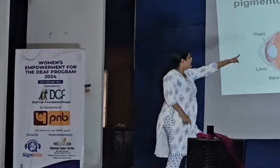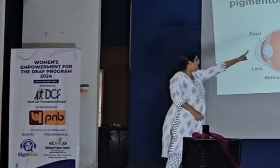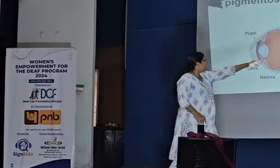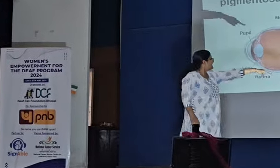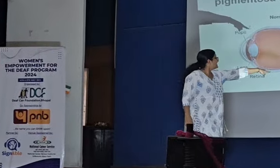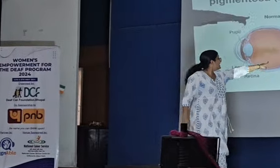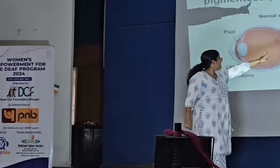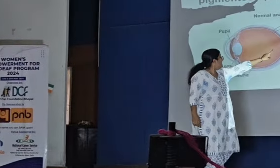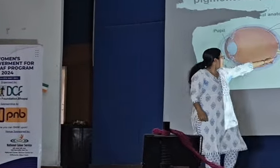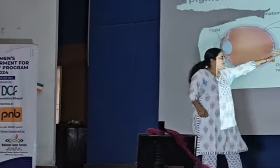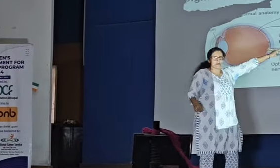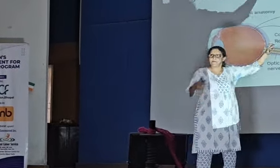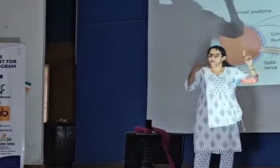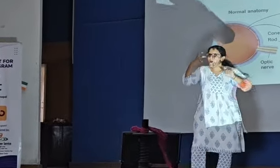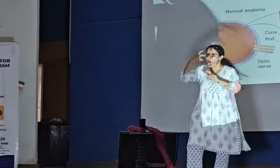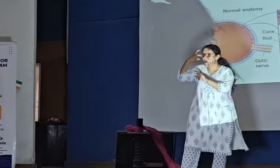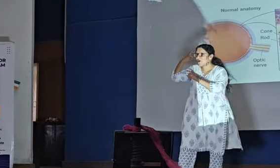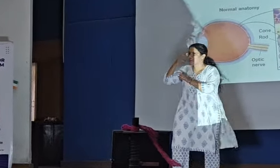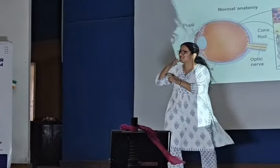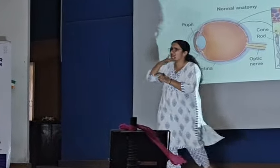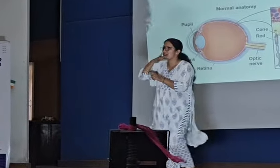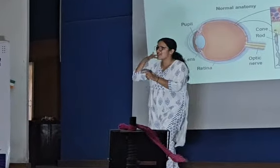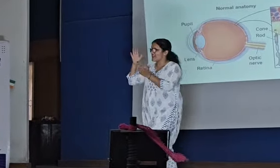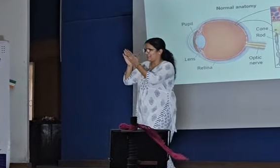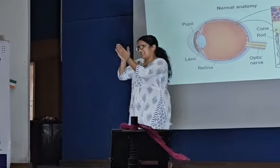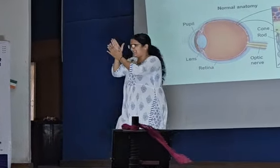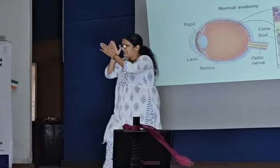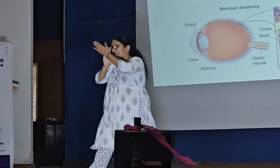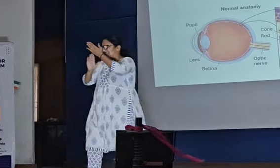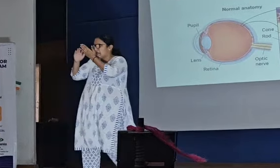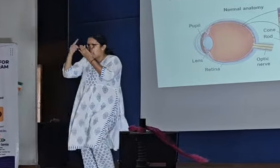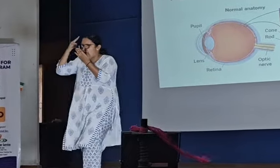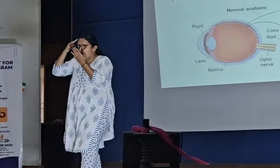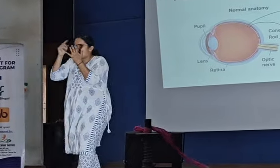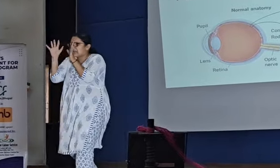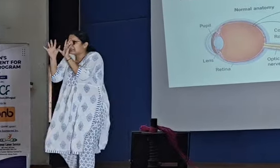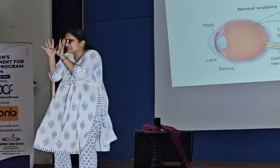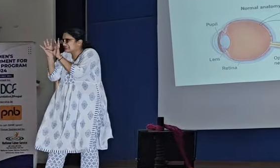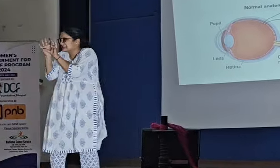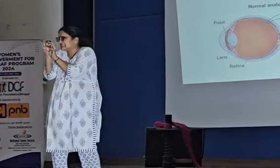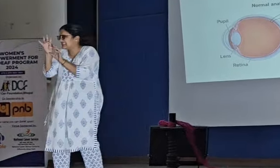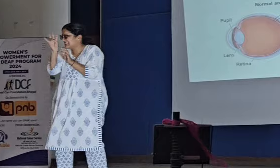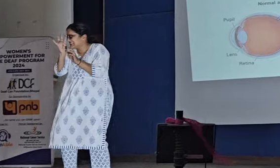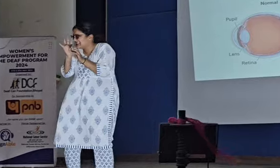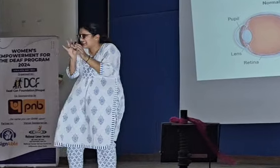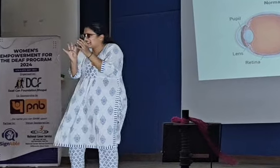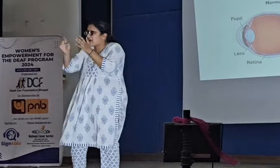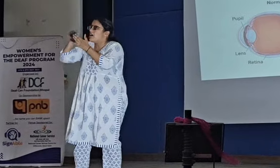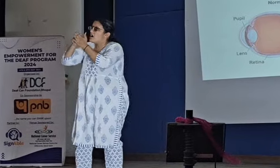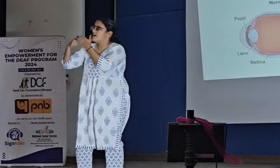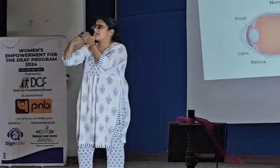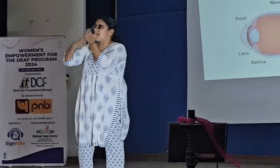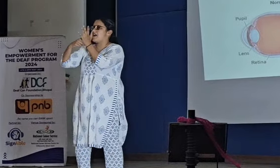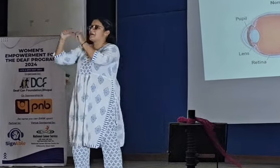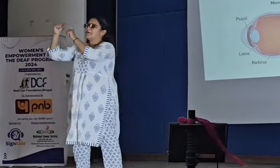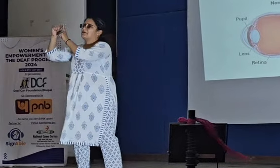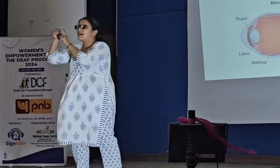जो पिगमेंट होता है इस साइड को आप देखेंगे तो उसने क्या कि वो पूरा क्लियर है लेकिन उसमें ब्लैक कलर के थोड़े से धब्बे से पड़े हुए हैं,